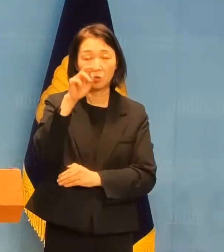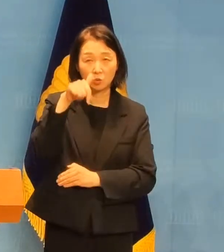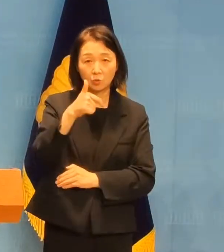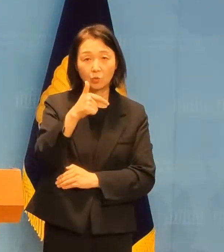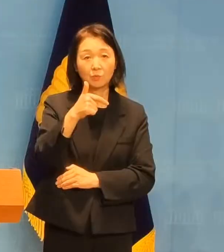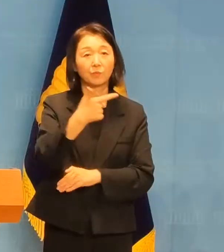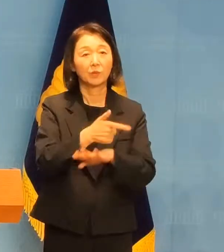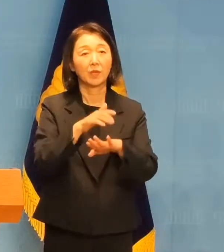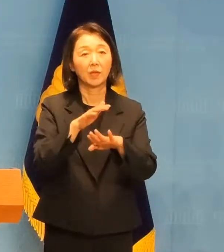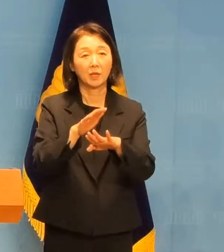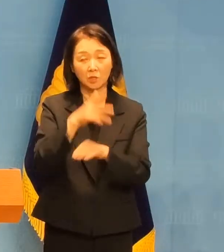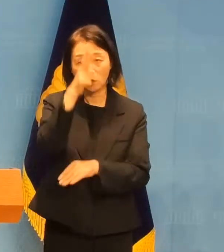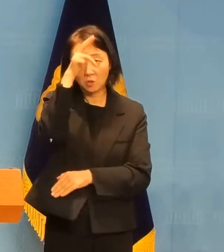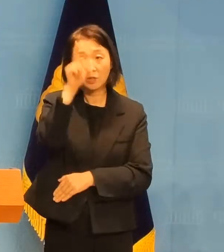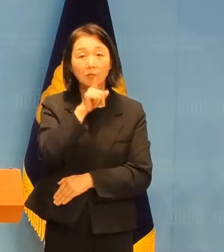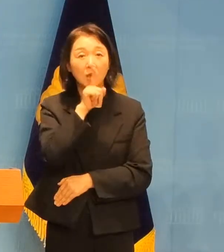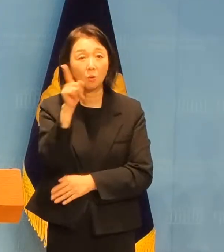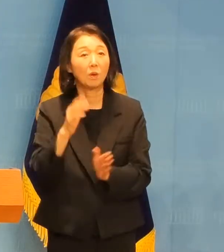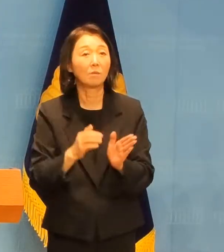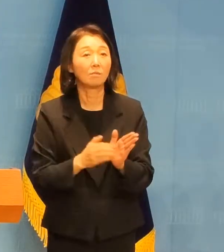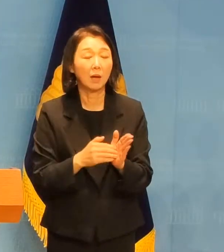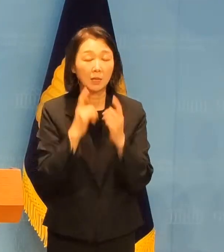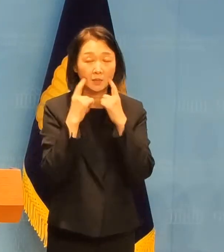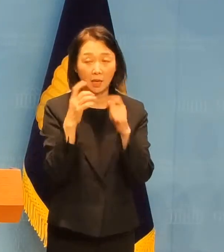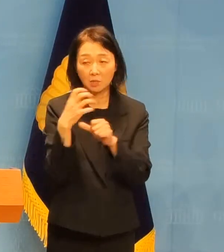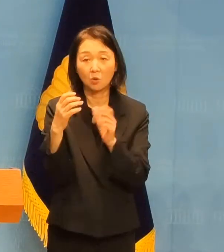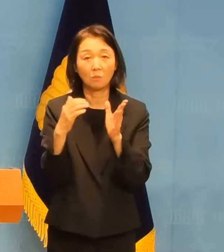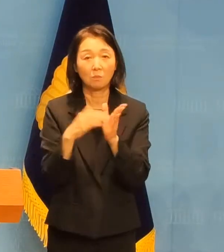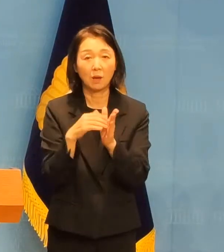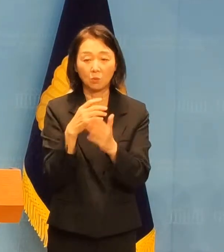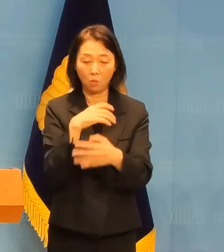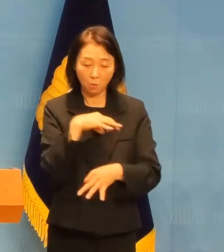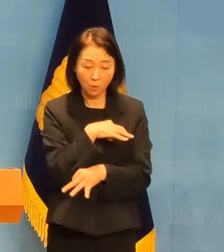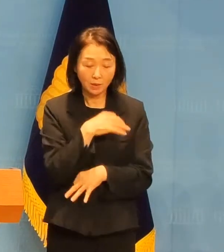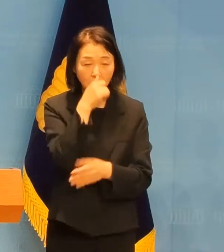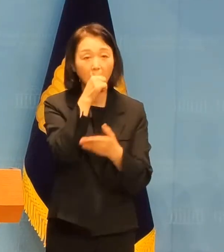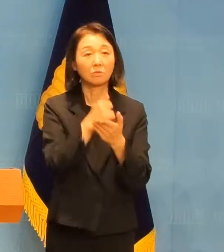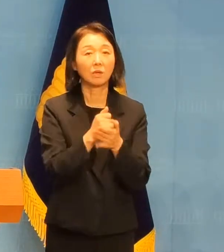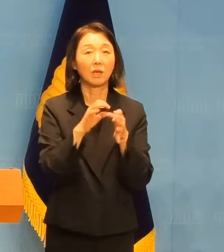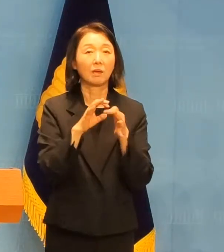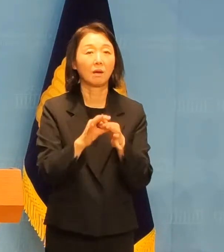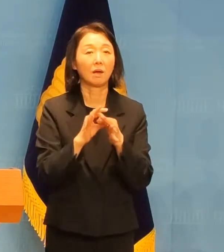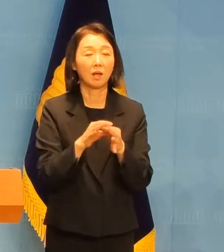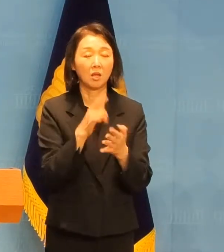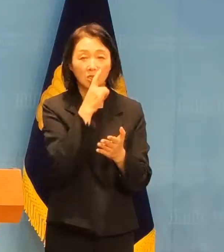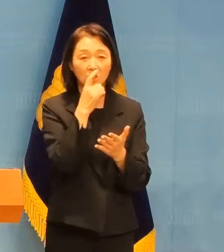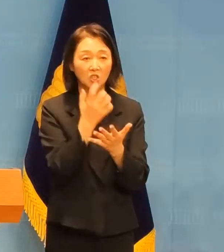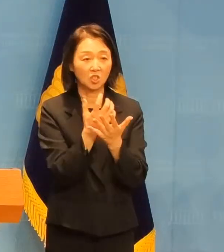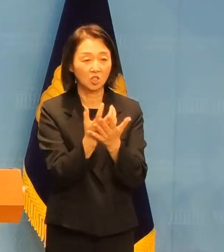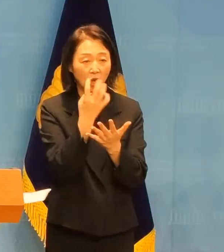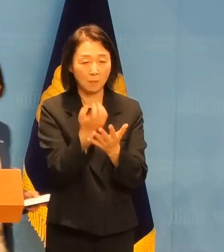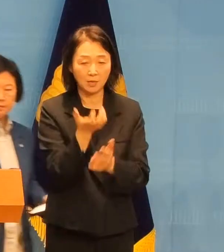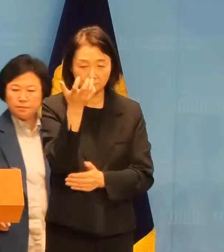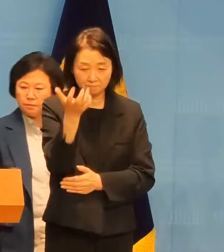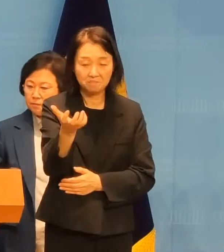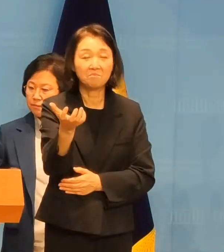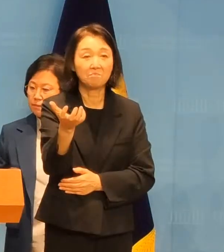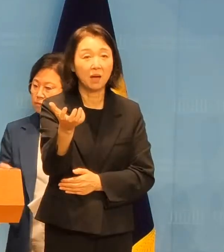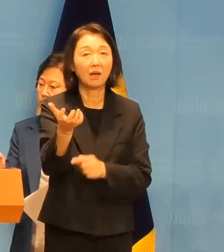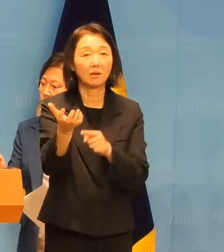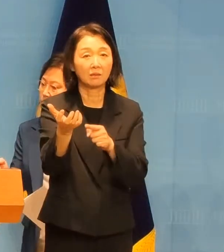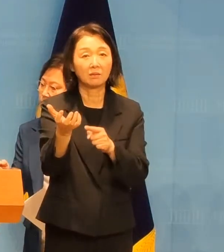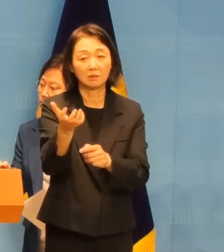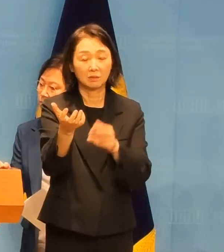유성경찰서에 고발했습니다. 사적 유용과 횡령 혐의와 관련된 수많은 증거를 제출했음에도